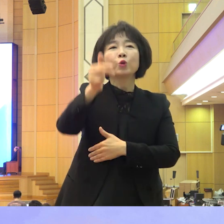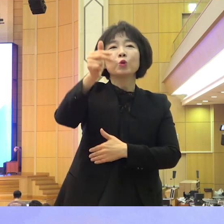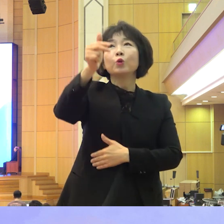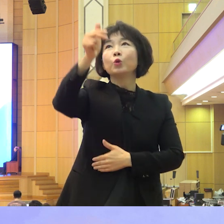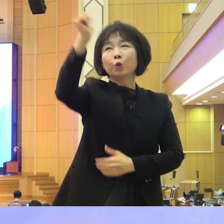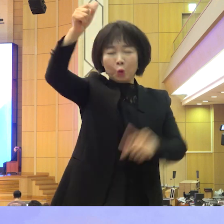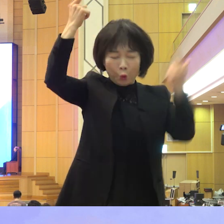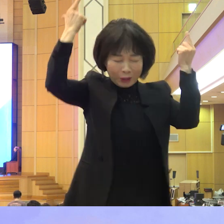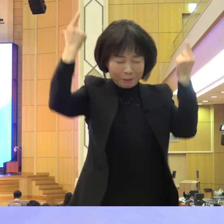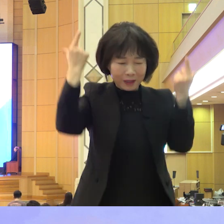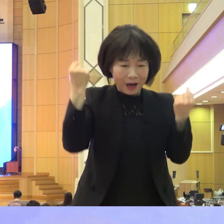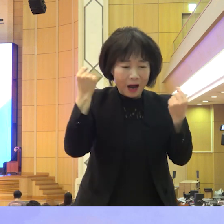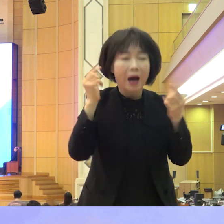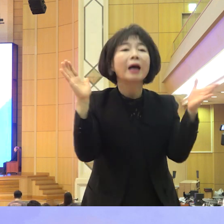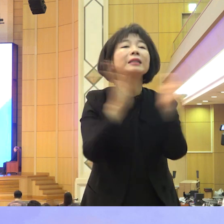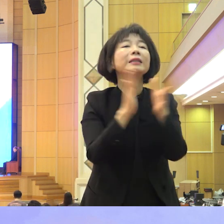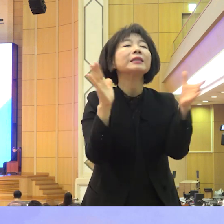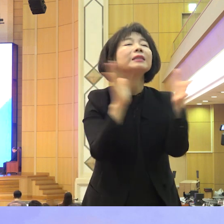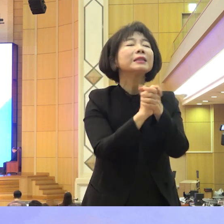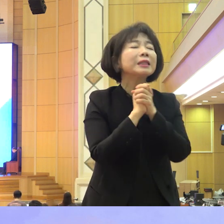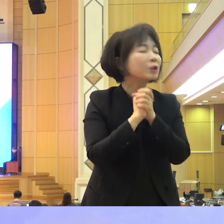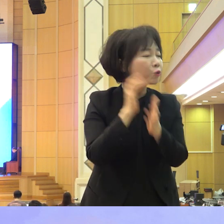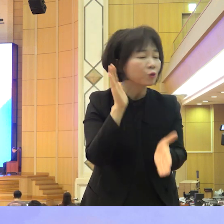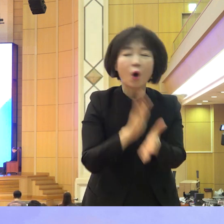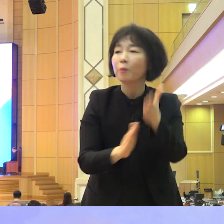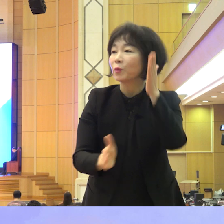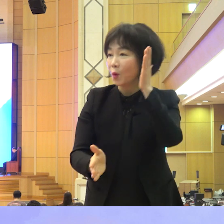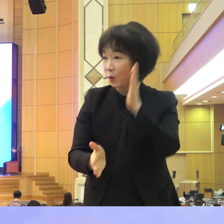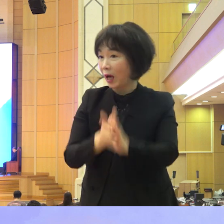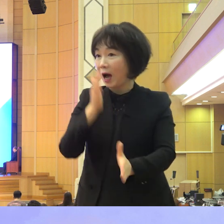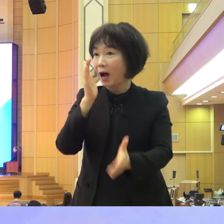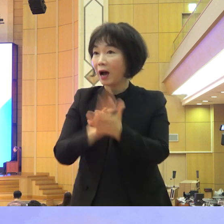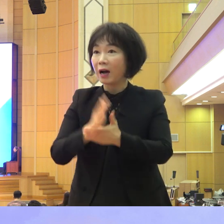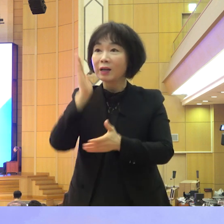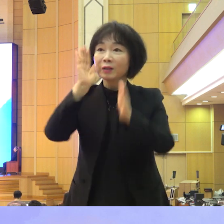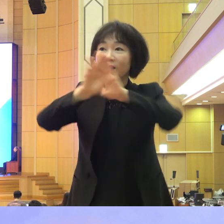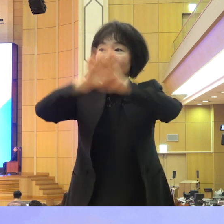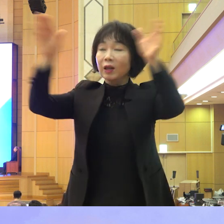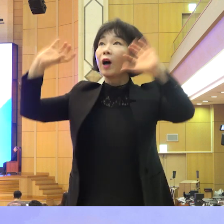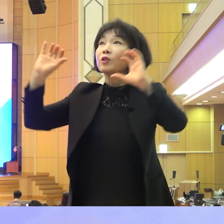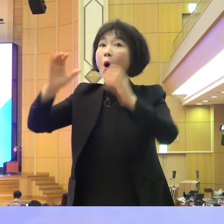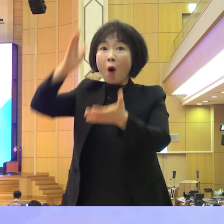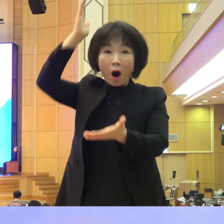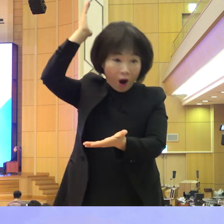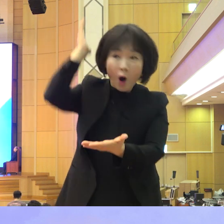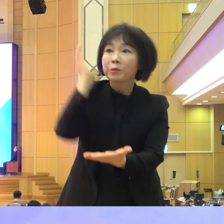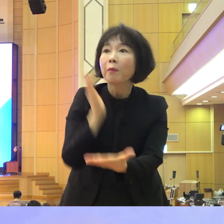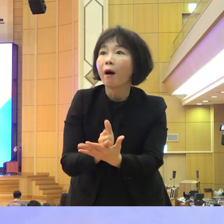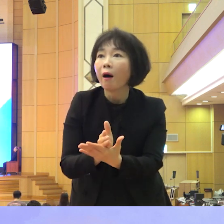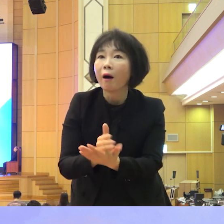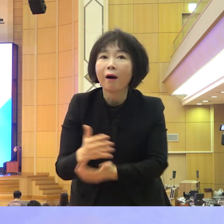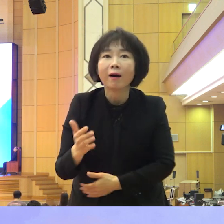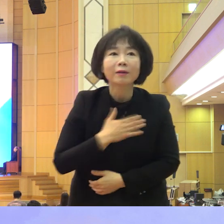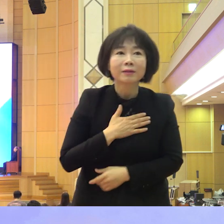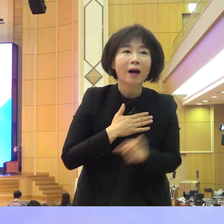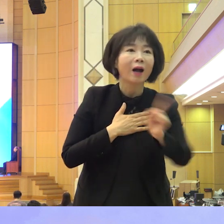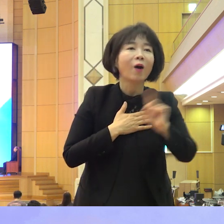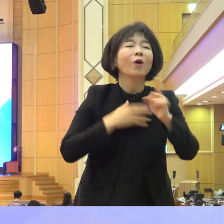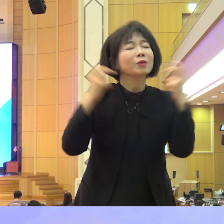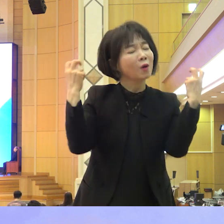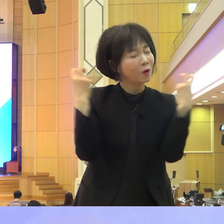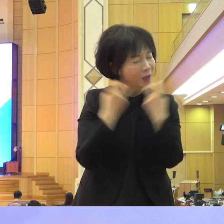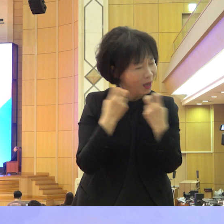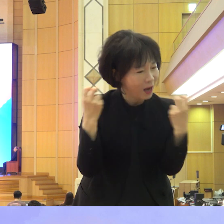오 주님 같은 친구 없도다. 저 천국 없으면